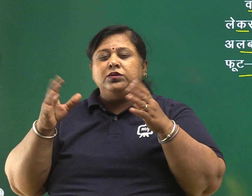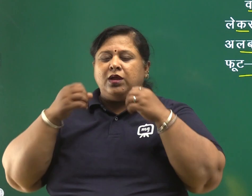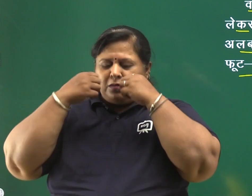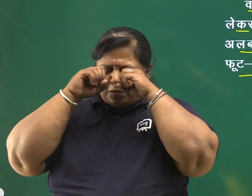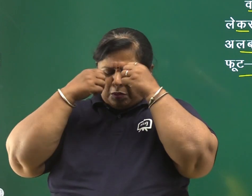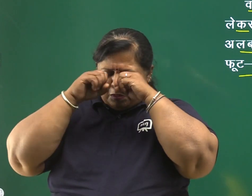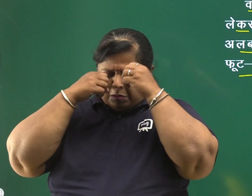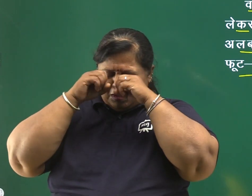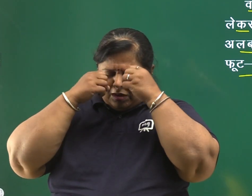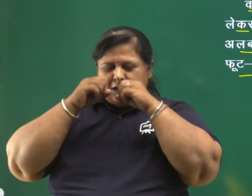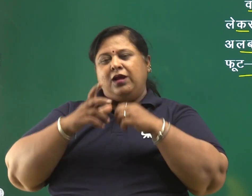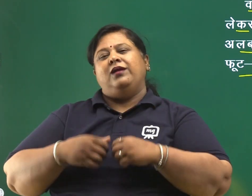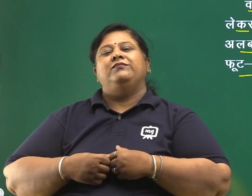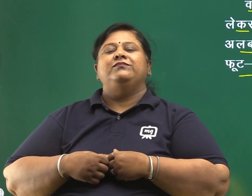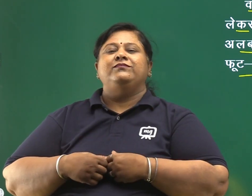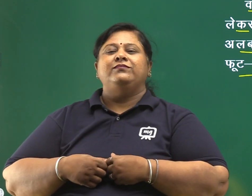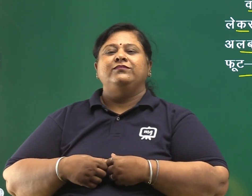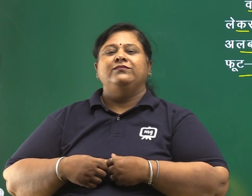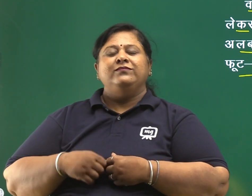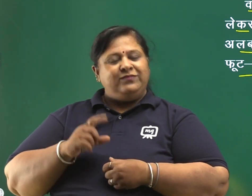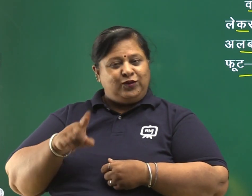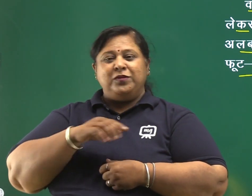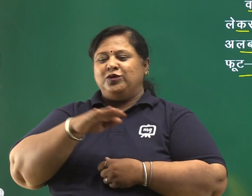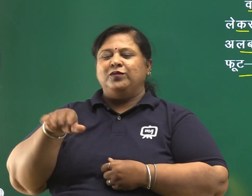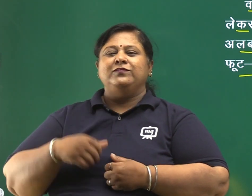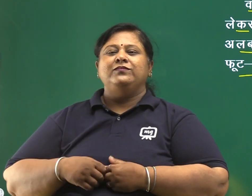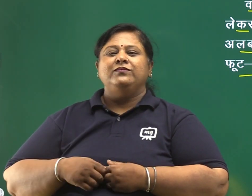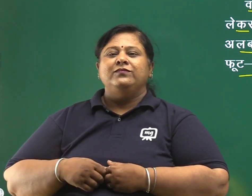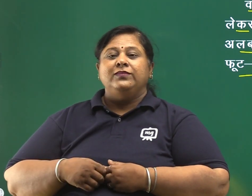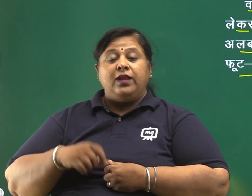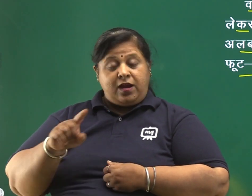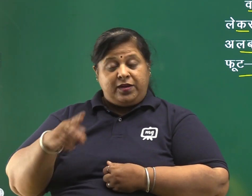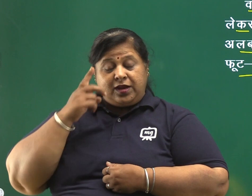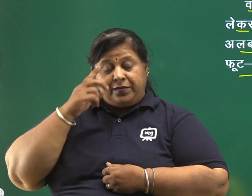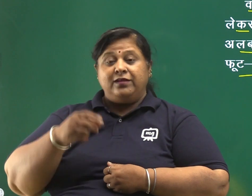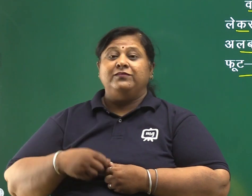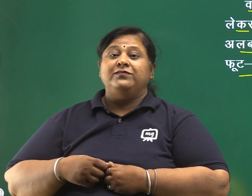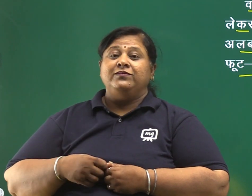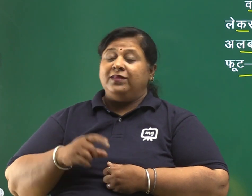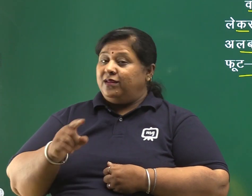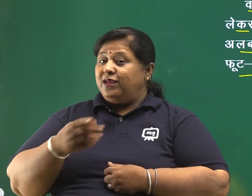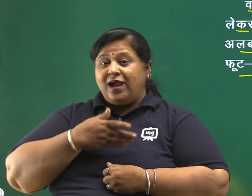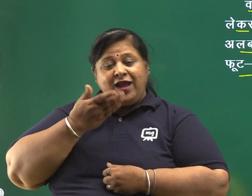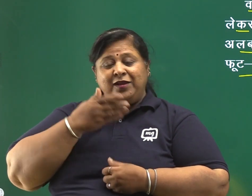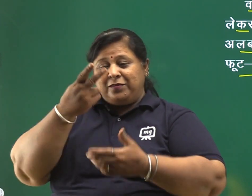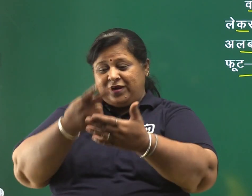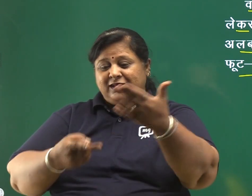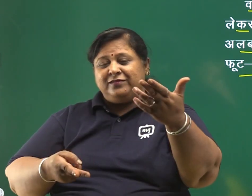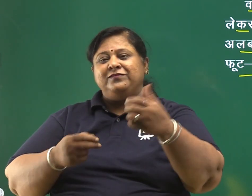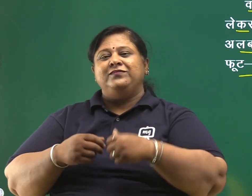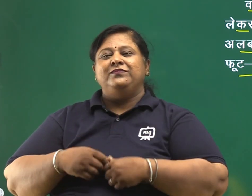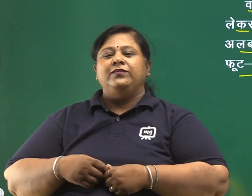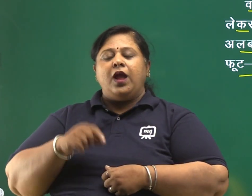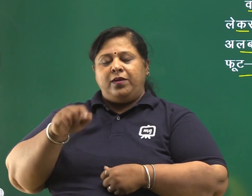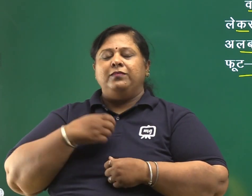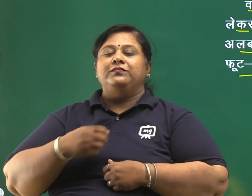से रोने लगा। तो बच्चों, हमने यहाँ पर यह कहानी पढ़ी।